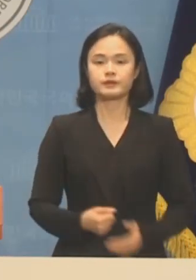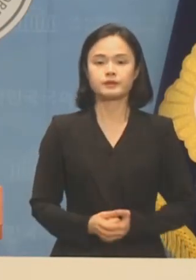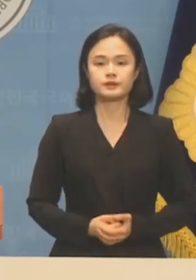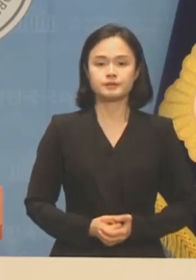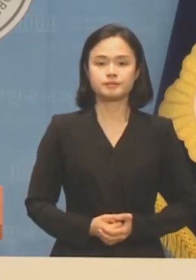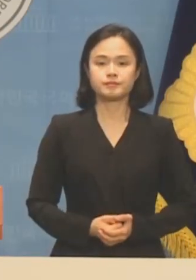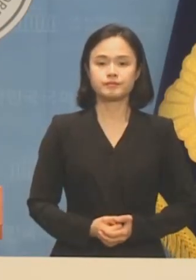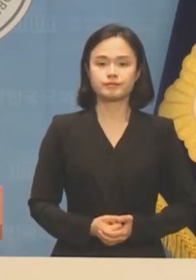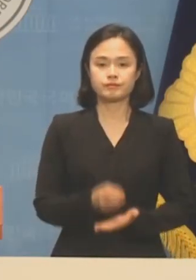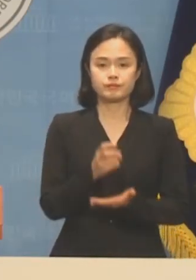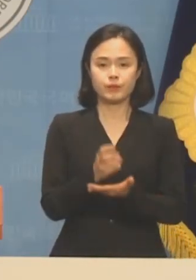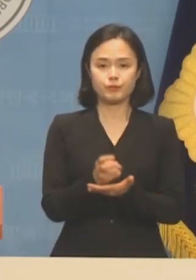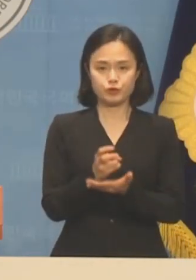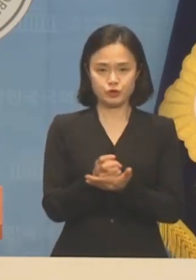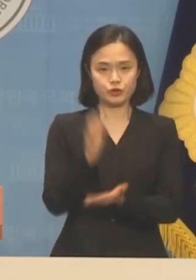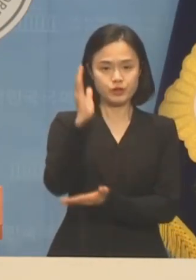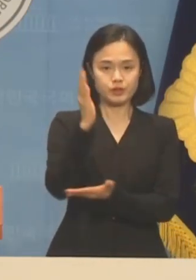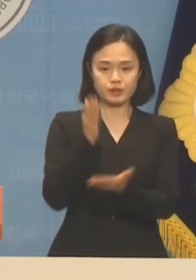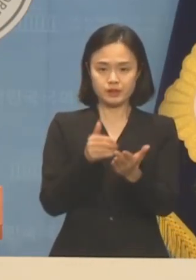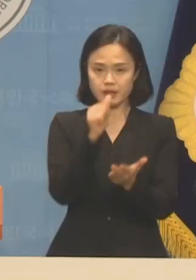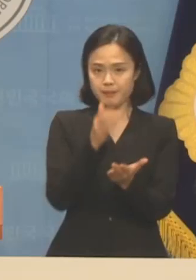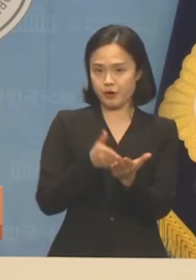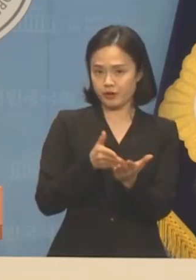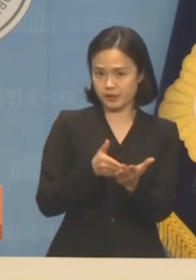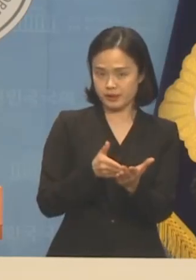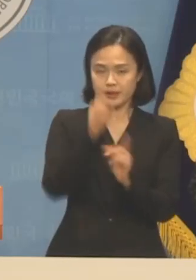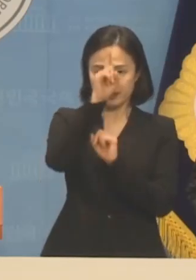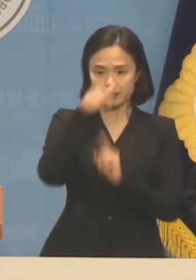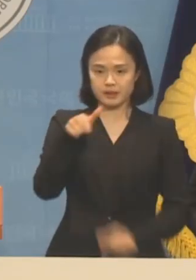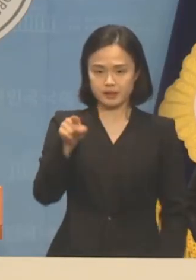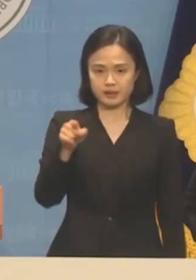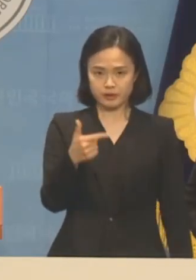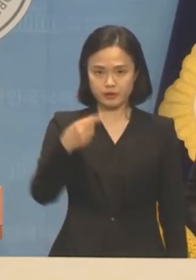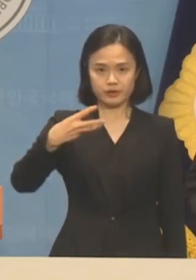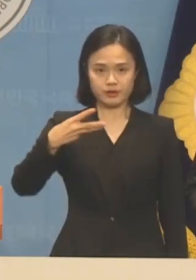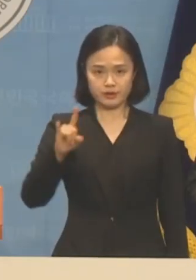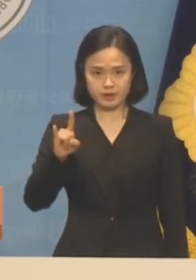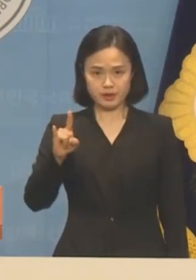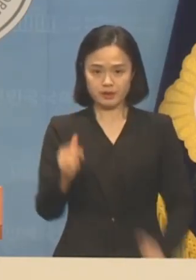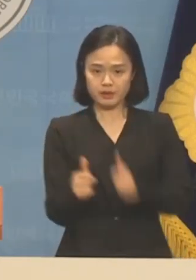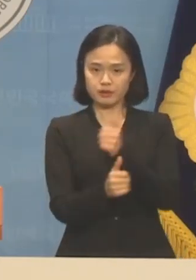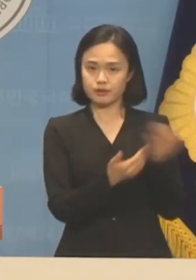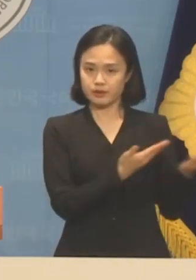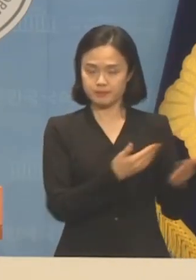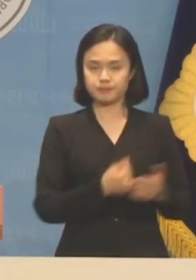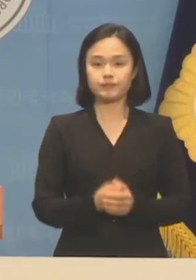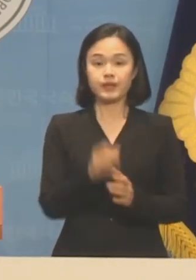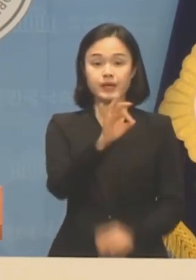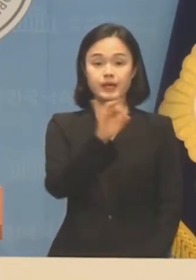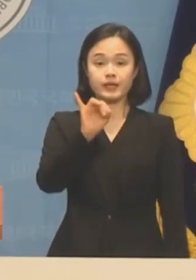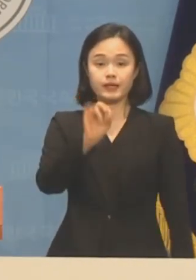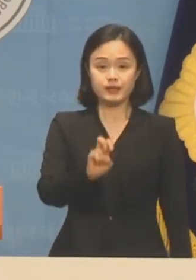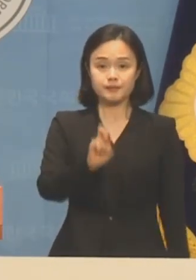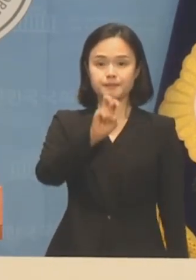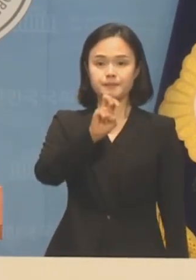당 법률 대변인이고 이건태 의원님 참석하셨습니다. 임미애 의원님